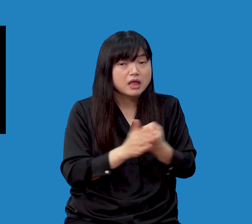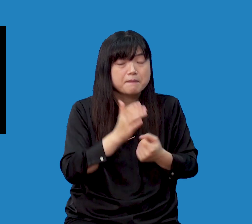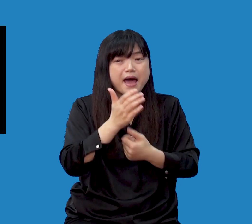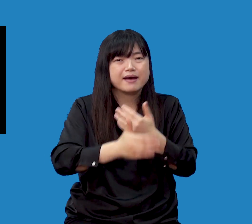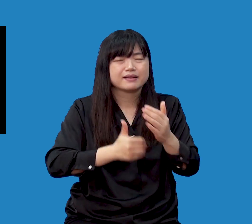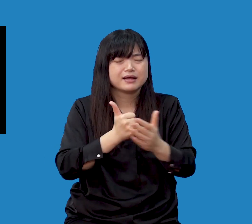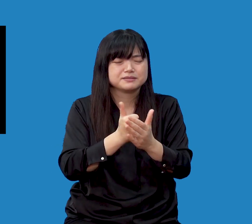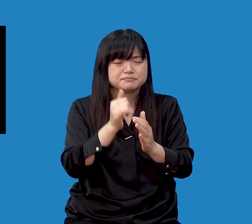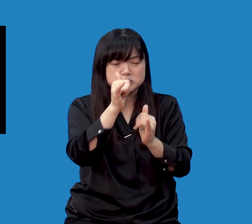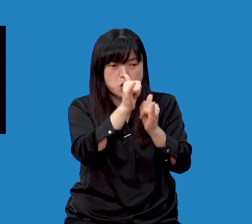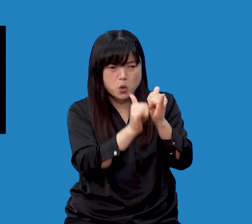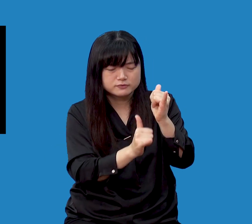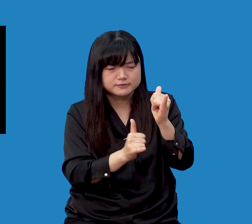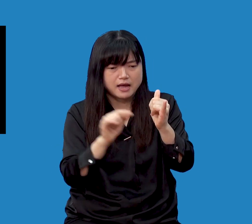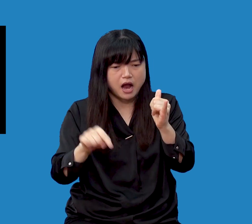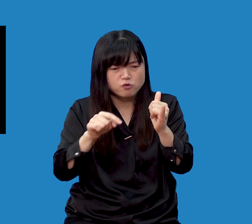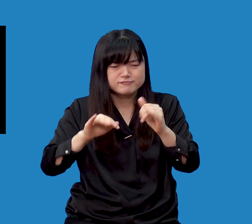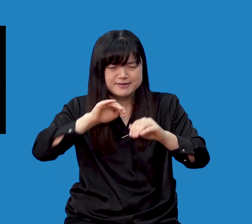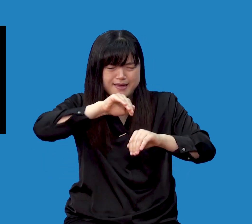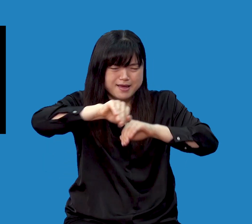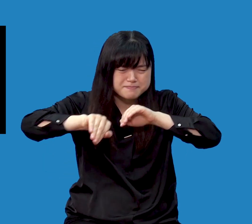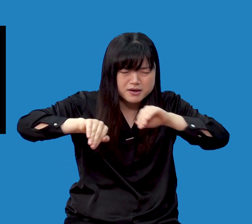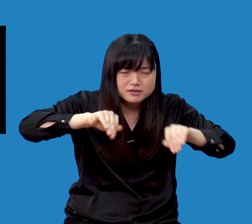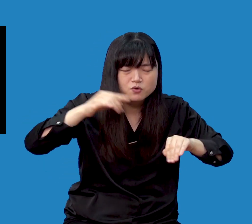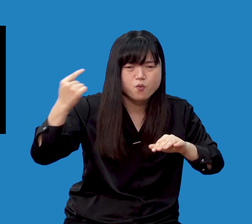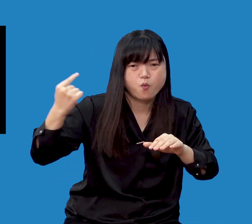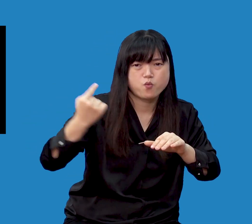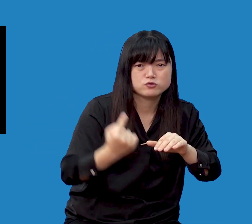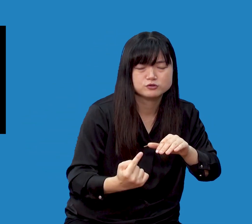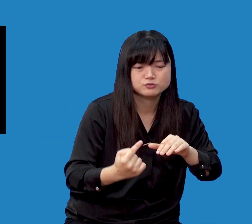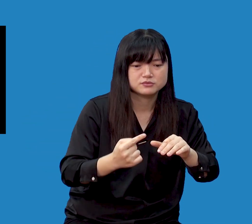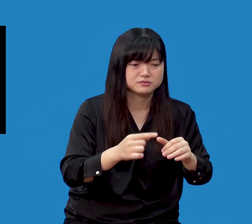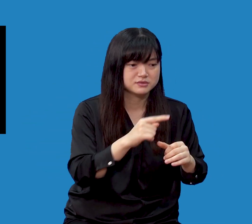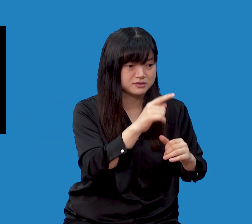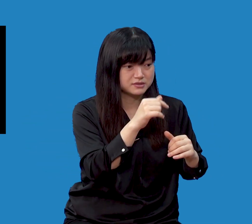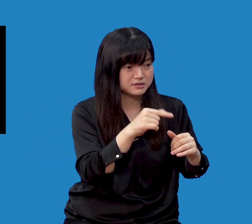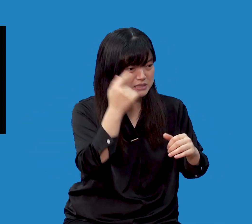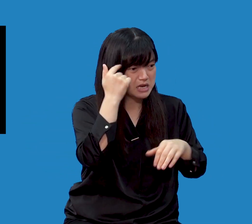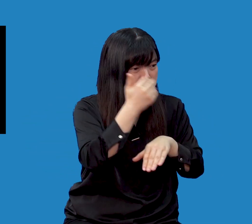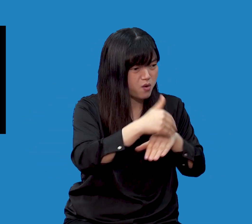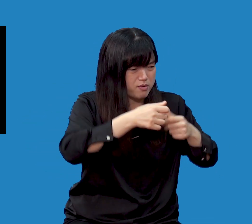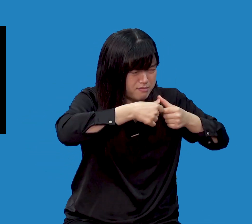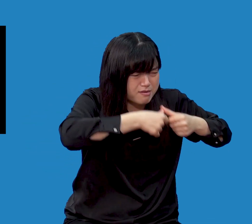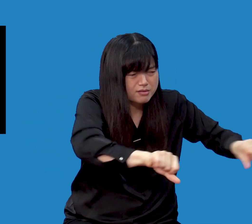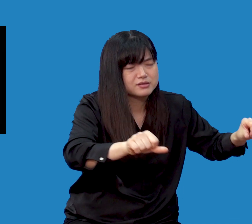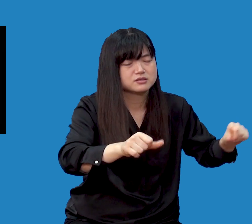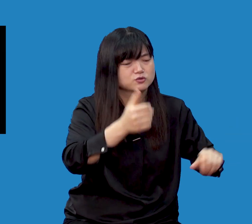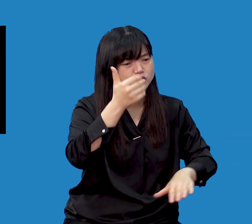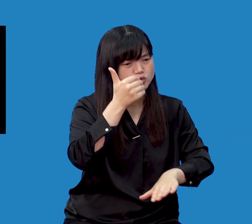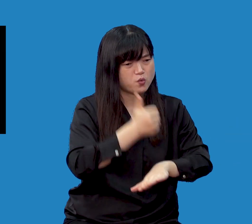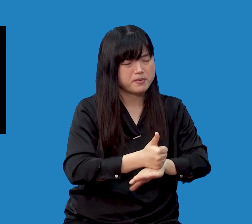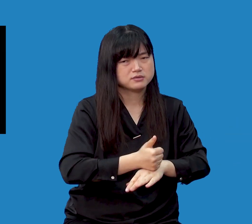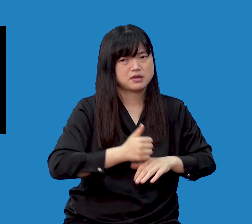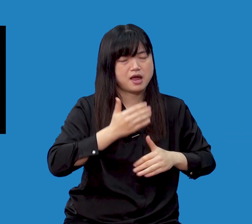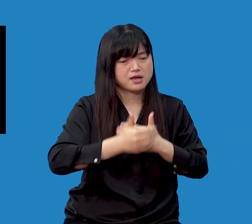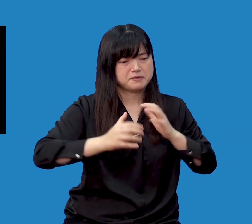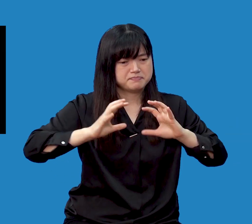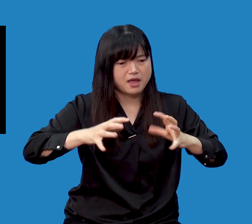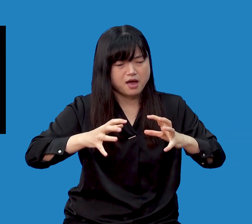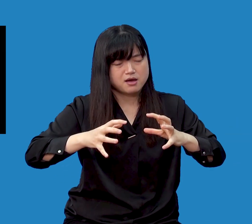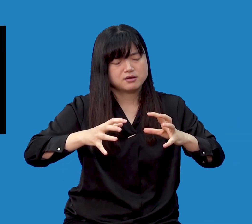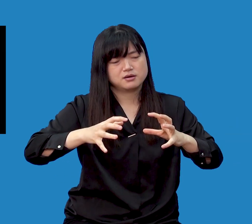역사 개입하셔가지고 그들의 역사를 깨뜨리시고 종말적인 하나님 나라